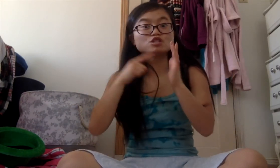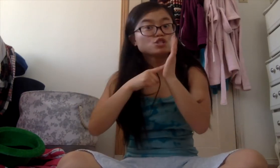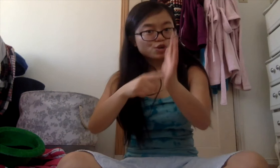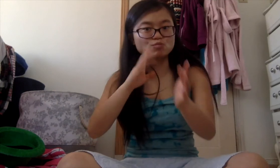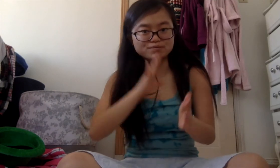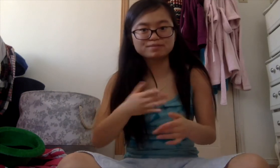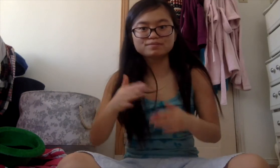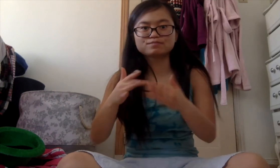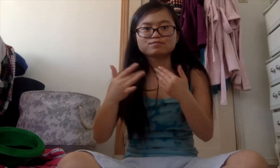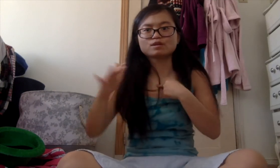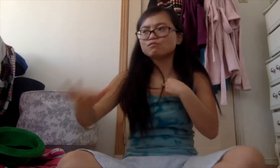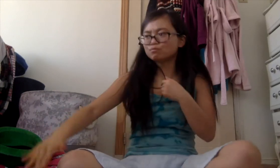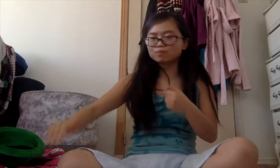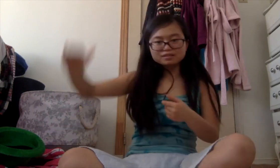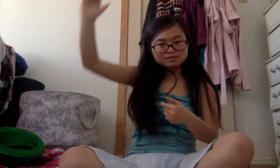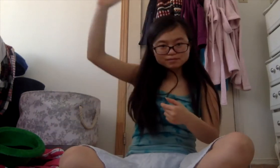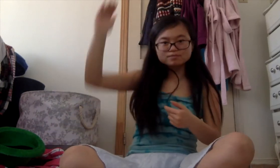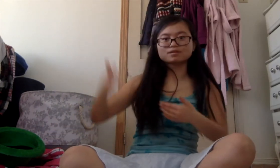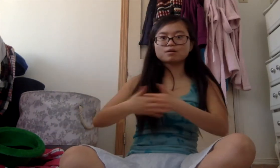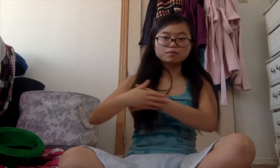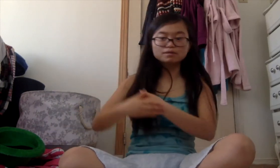走，爸。